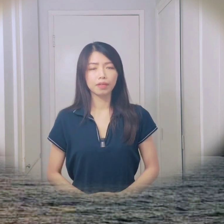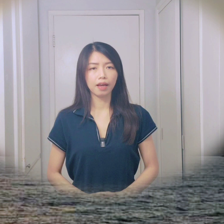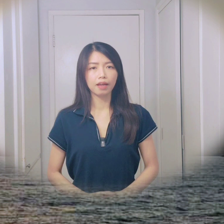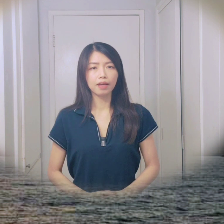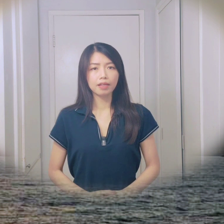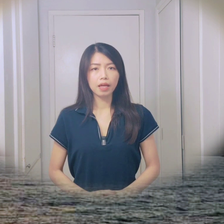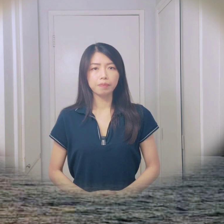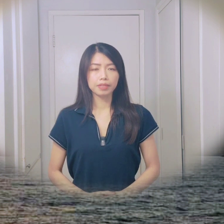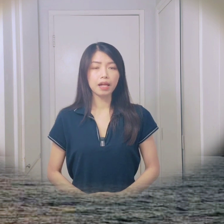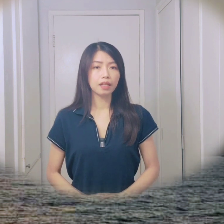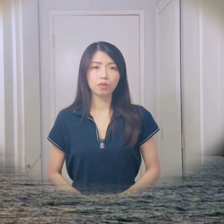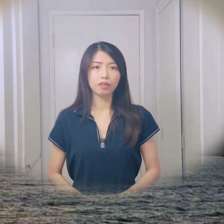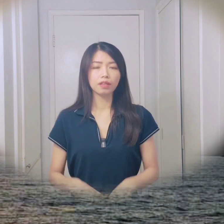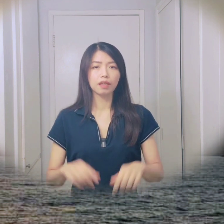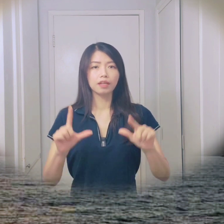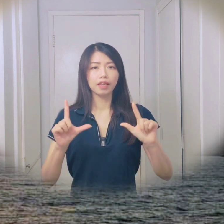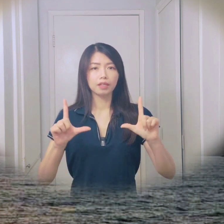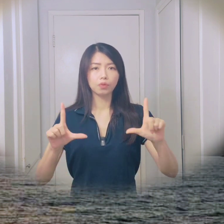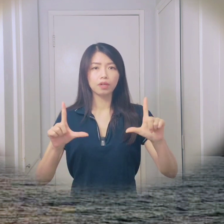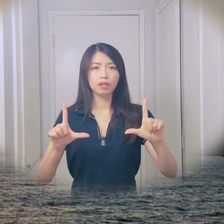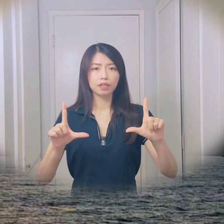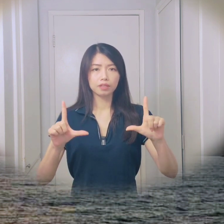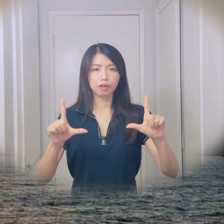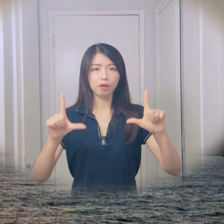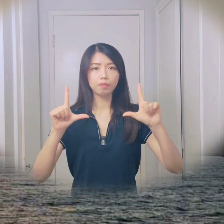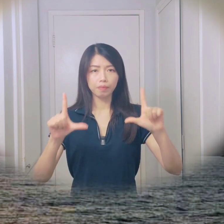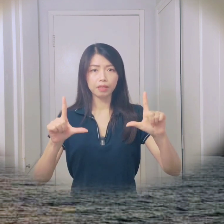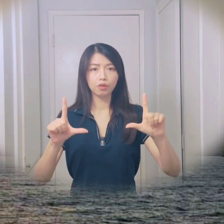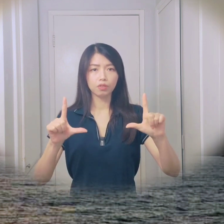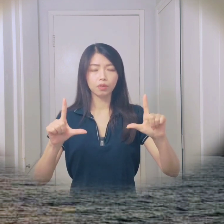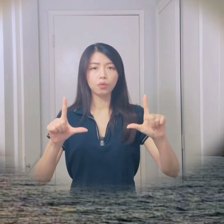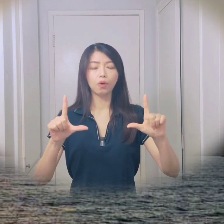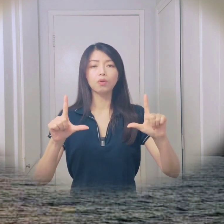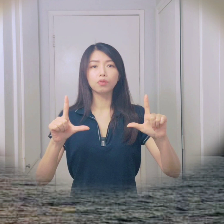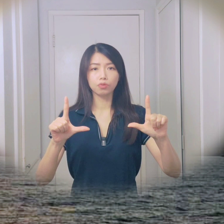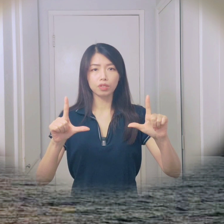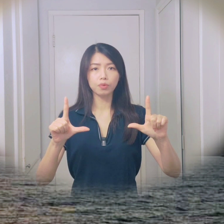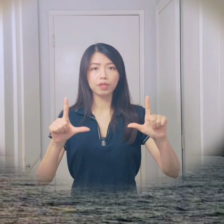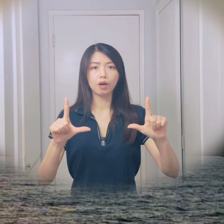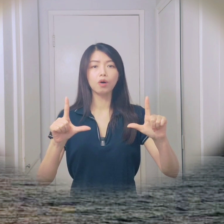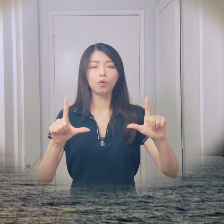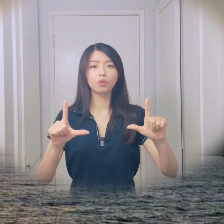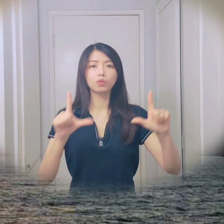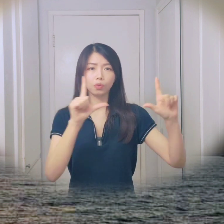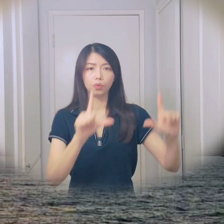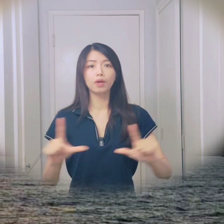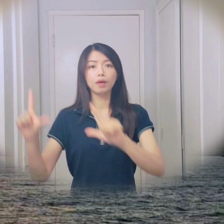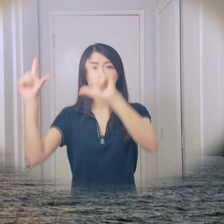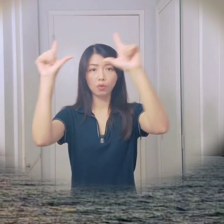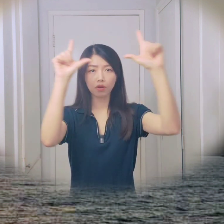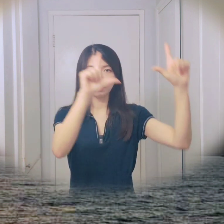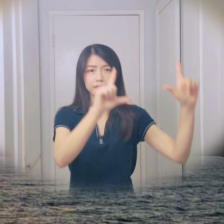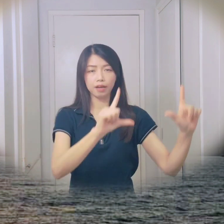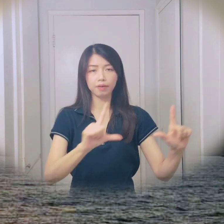수어가 됩니다. 살다 수어는 양손을 니은처럼 만들어 주시고 얼굴을 중심으로 해서 오른쪽으로